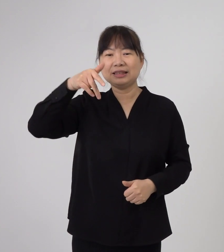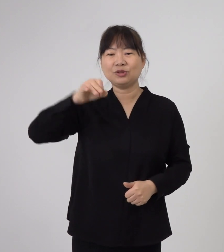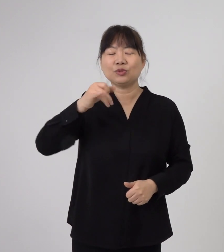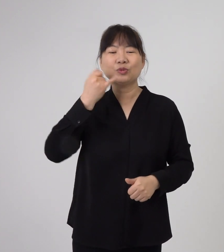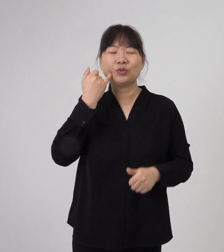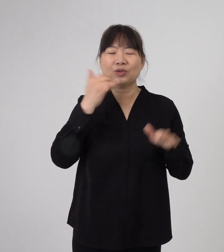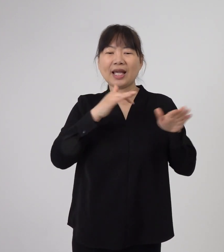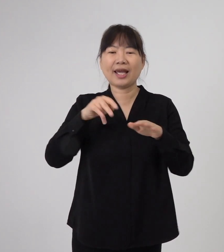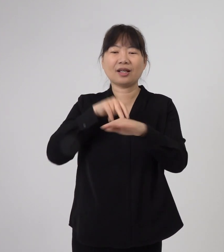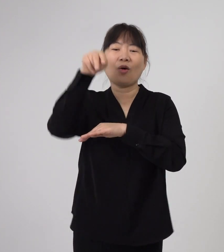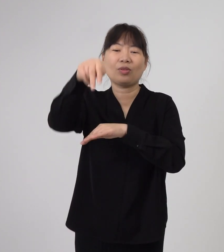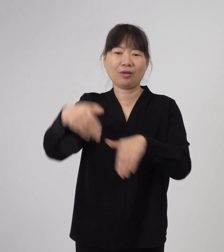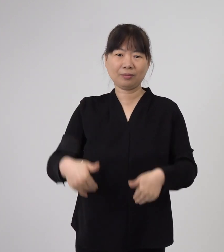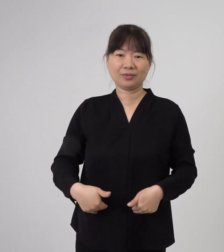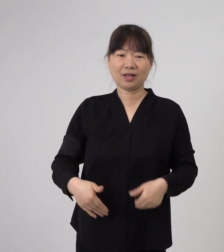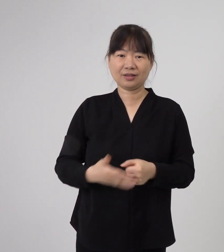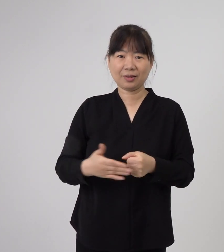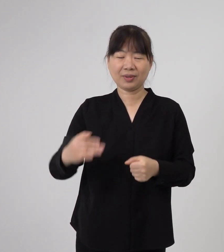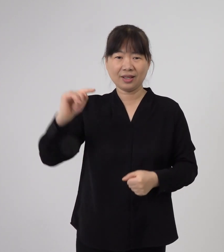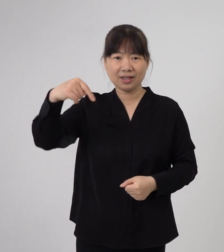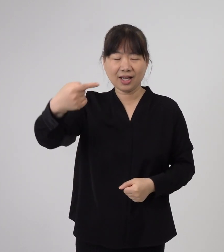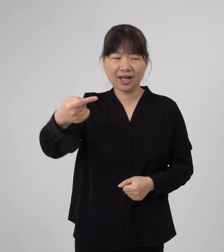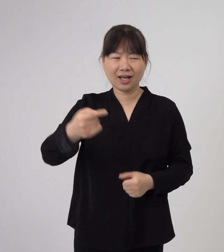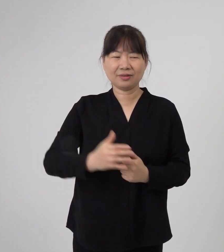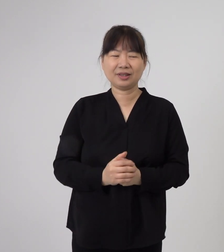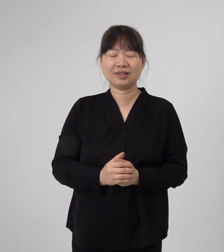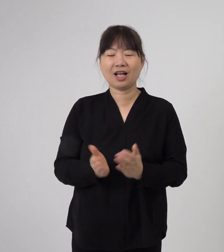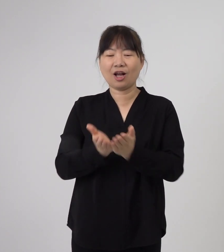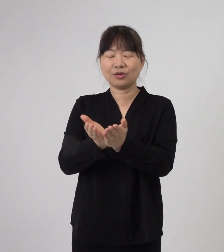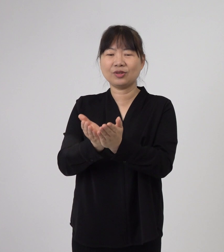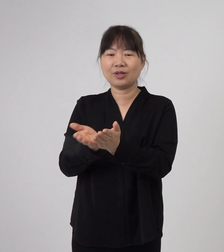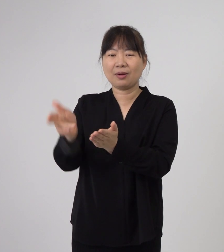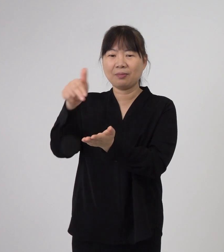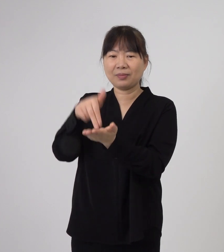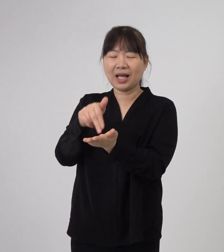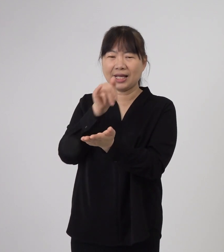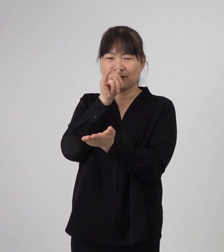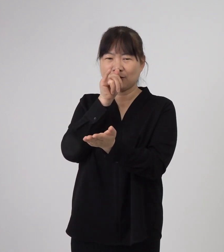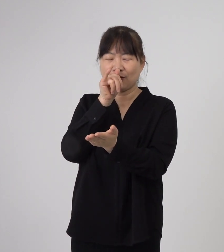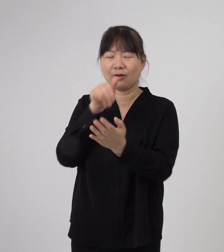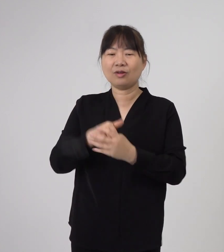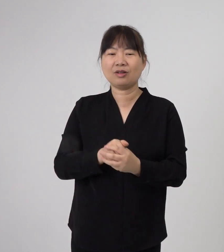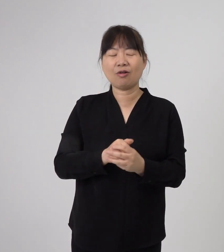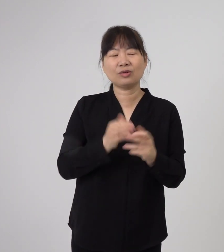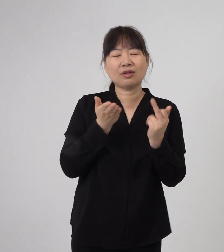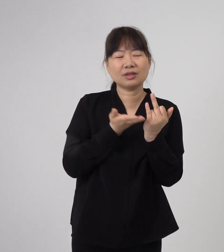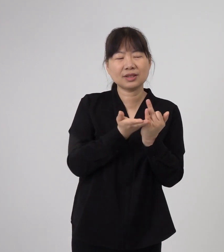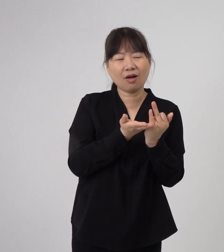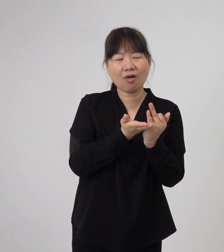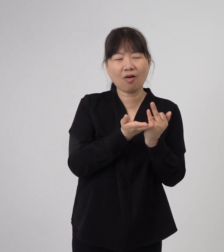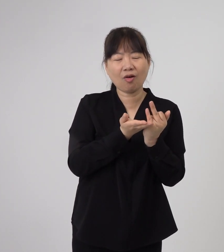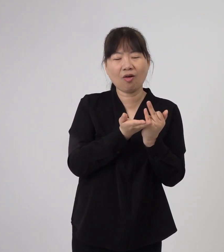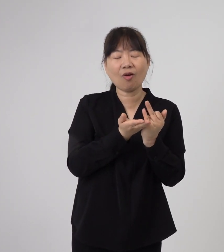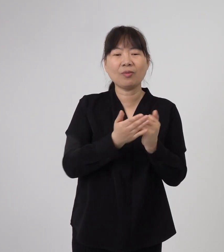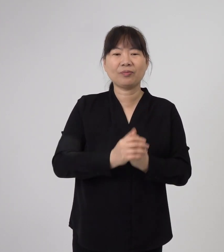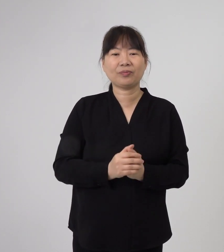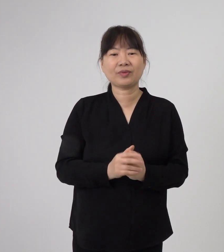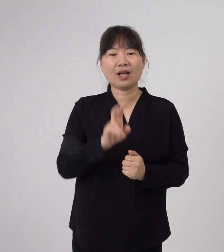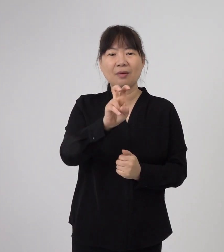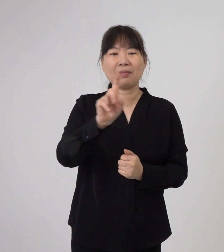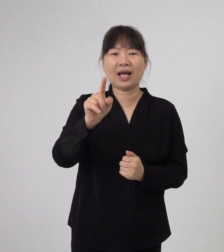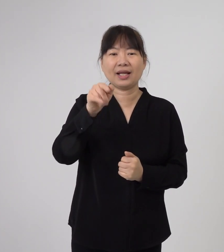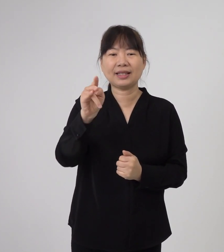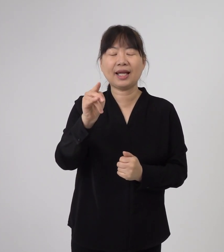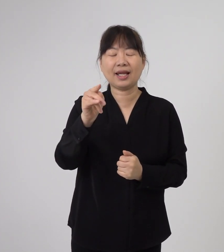볼까요? 우리가 이제 그 항구에서 배를 타요. 사모드락의 이 섬인데 그쪽 방향으로 직행을